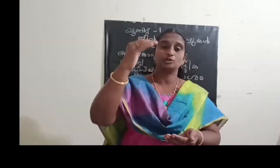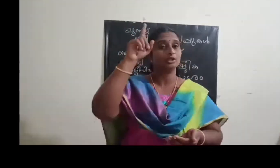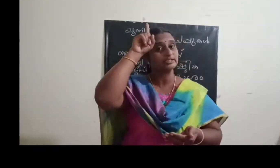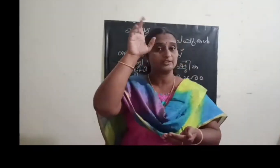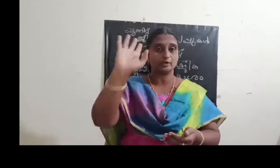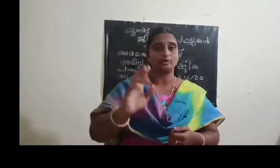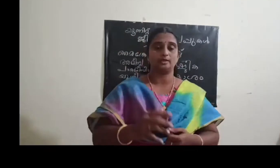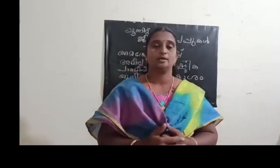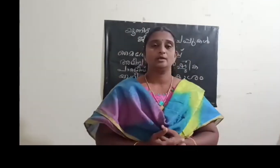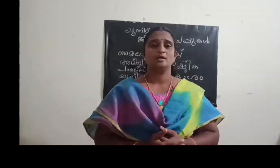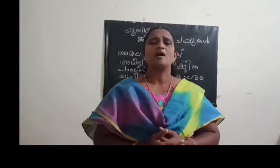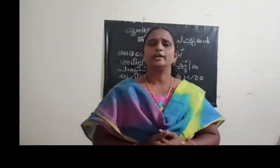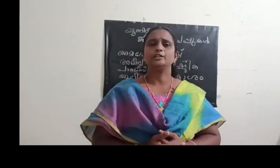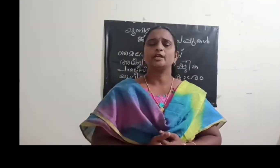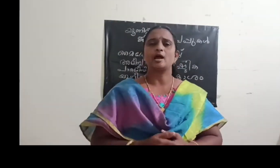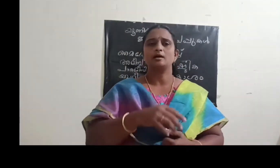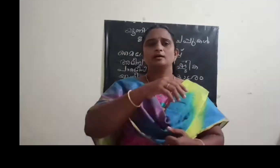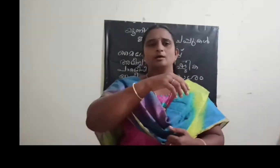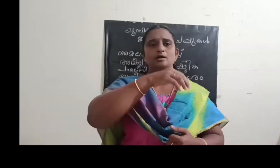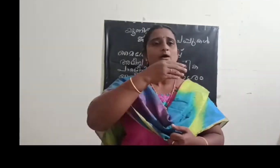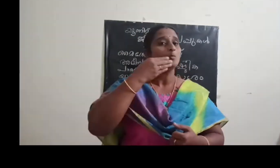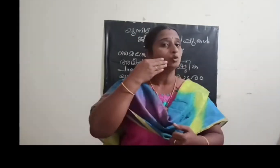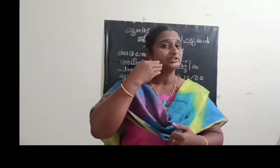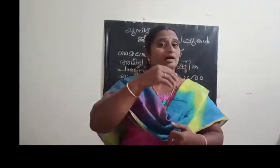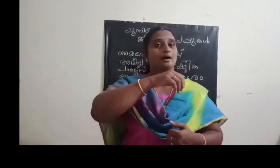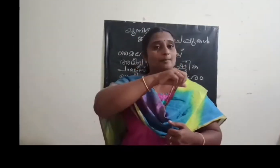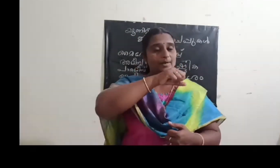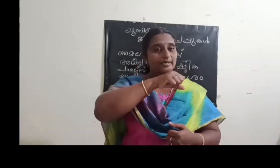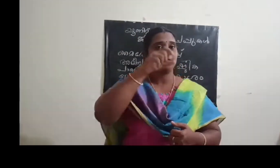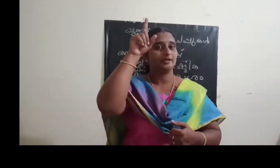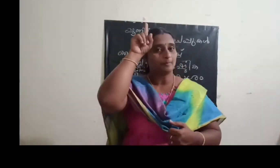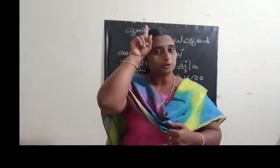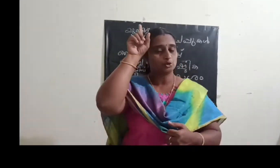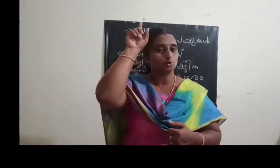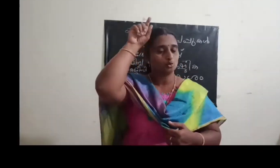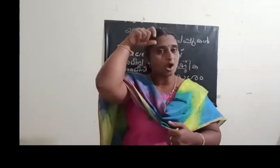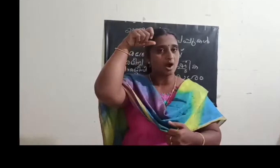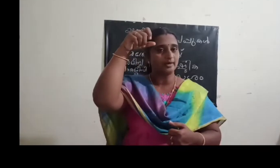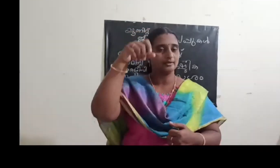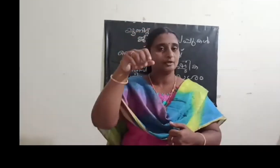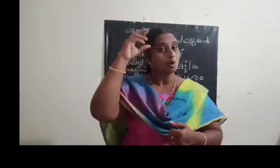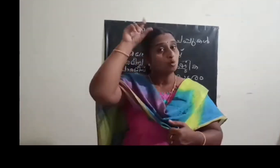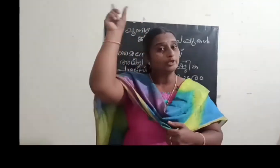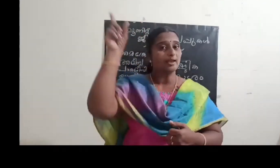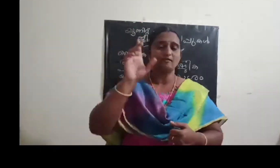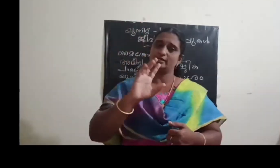വളർത്തുന്ന ജീവികളുണ്ട്. അവയേതൊക്കെയാ? പൂച്ച, പട്ടി, പശു, ആട്, മുയൽ, അവയൊക്കെ